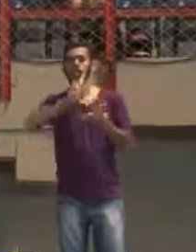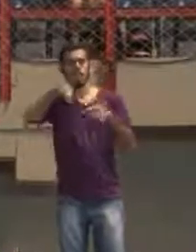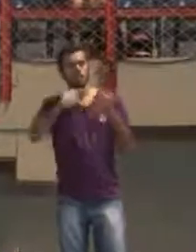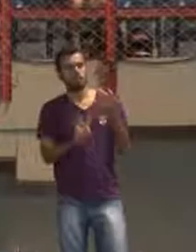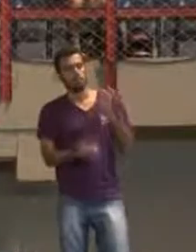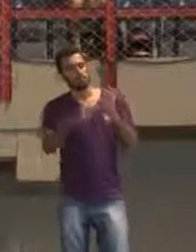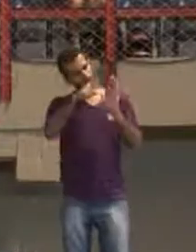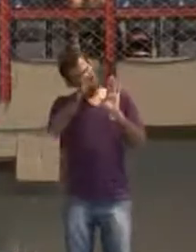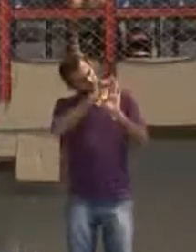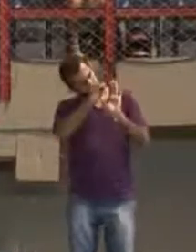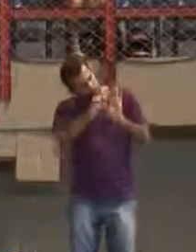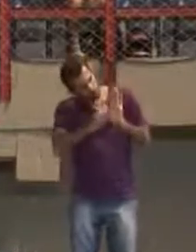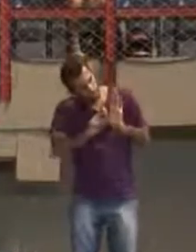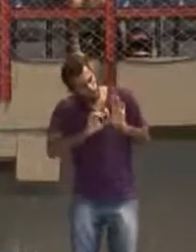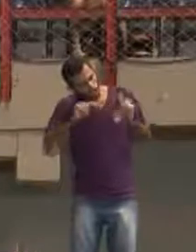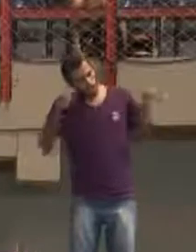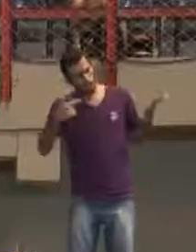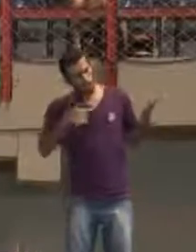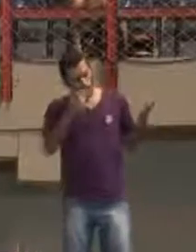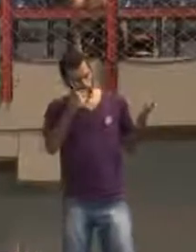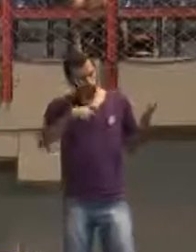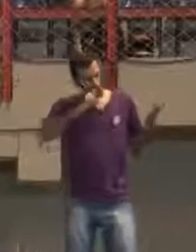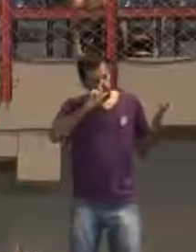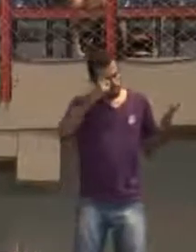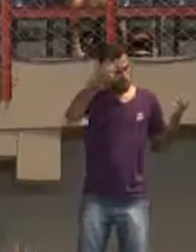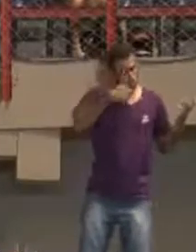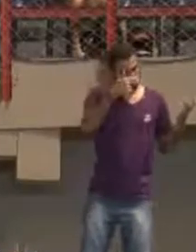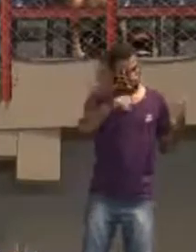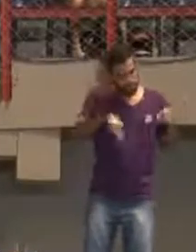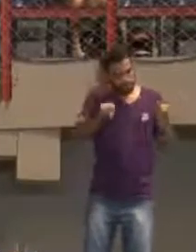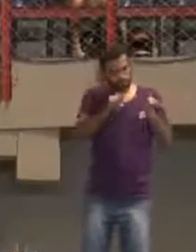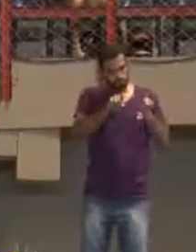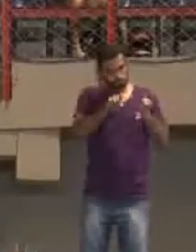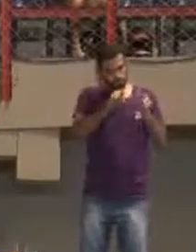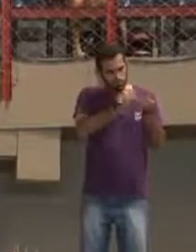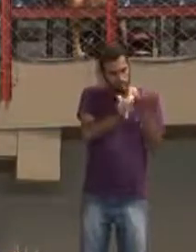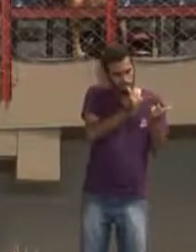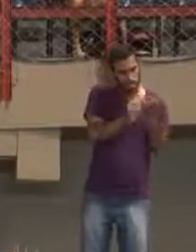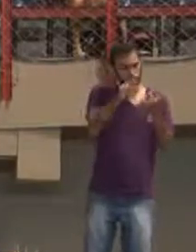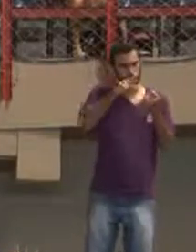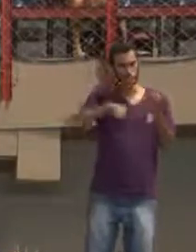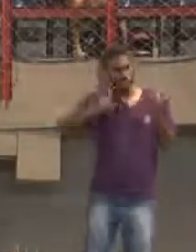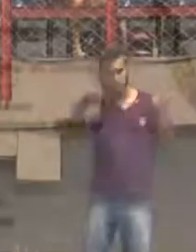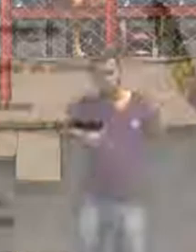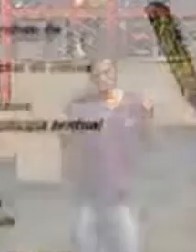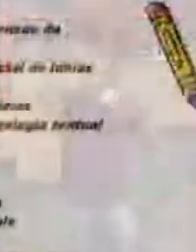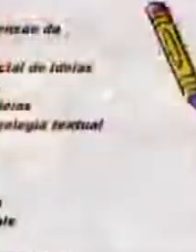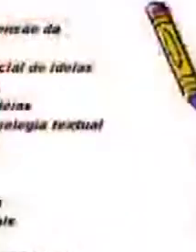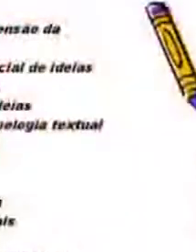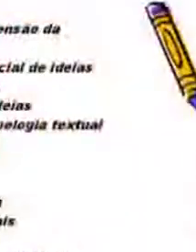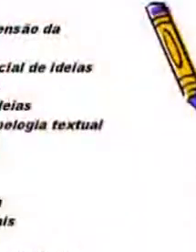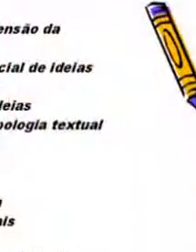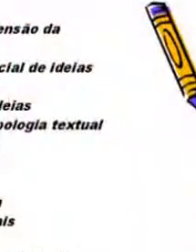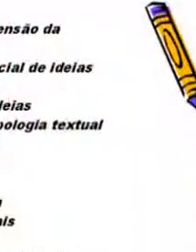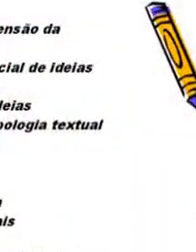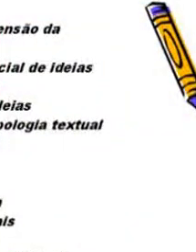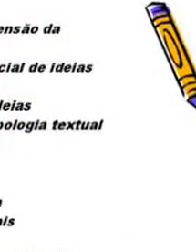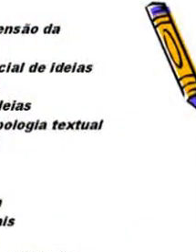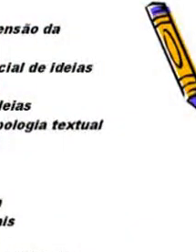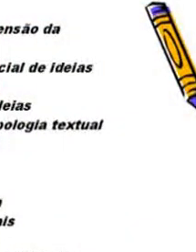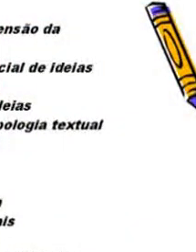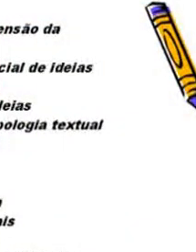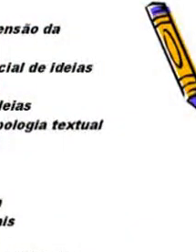quais são as ideias que se aproximam para você poder desenvolver seu tema. Certo? Isso é o levantamento de ideias, tá